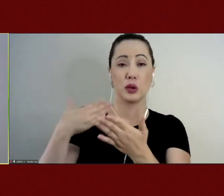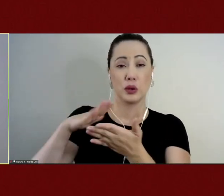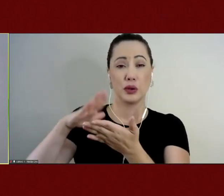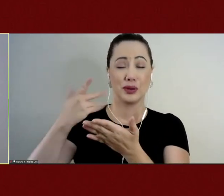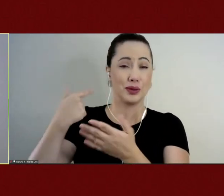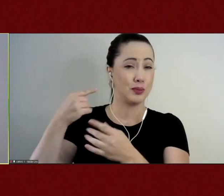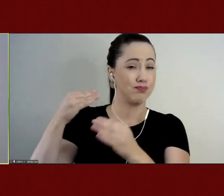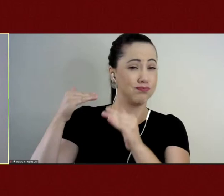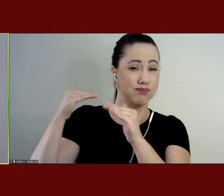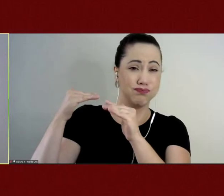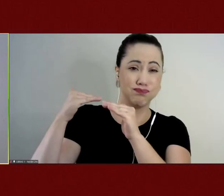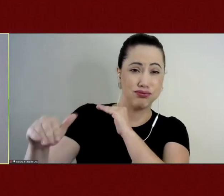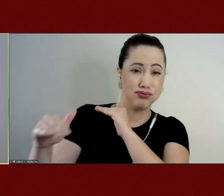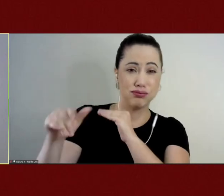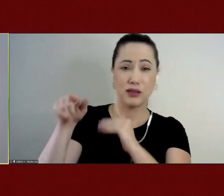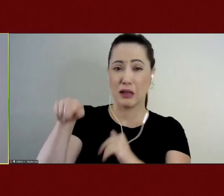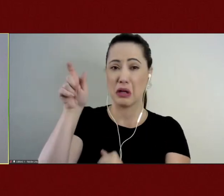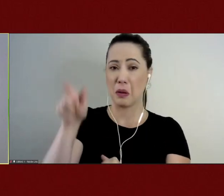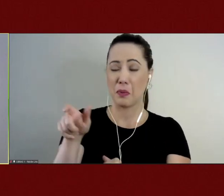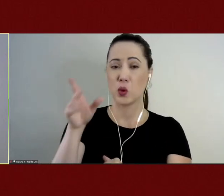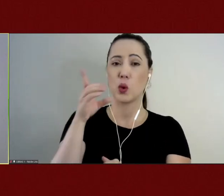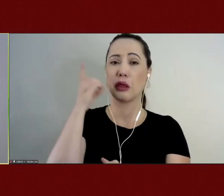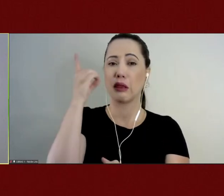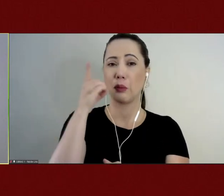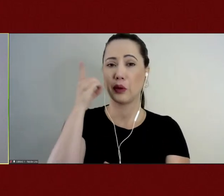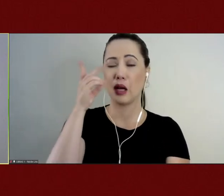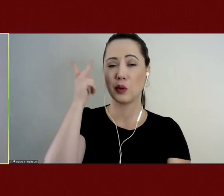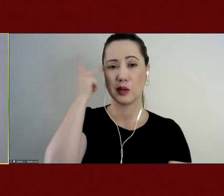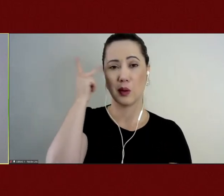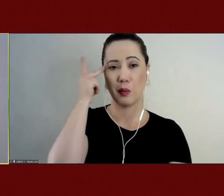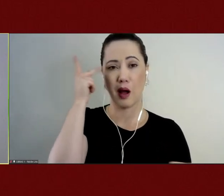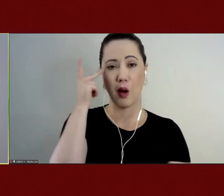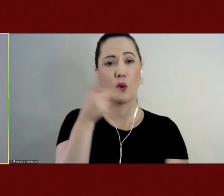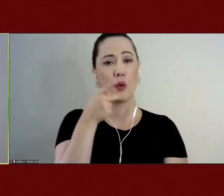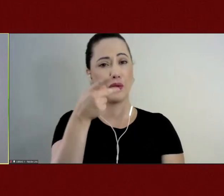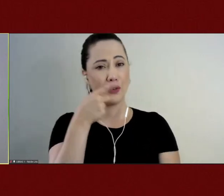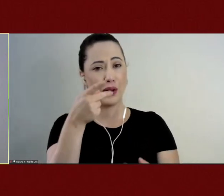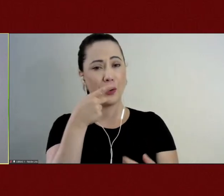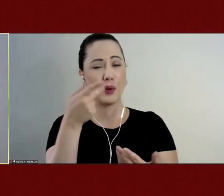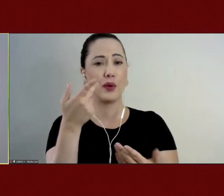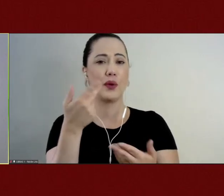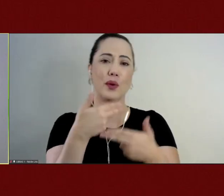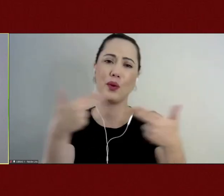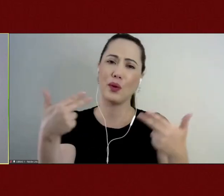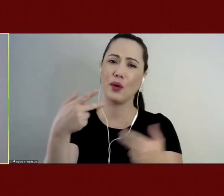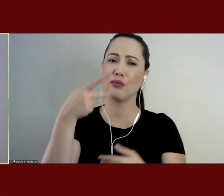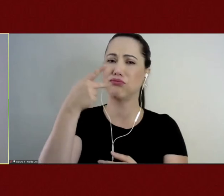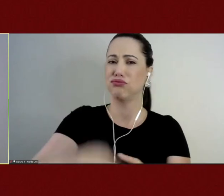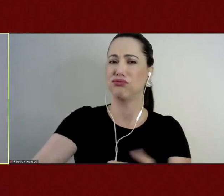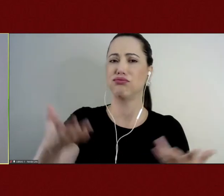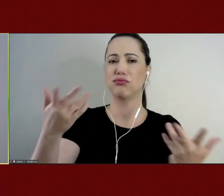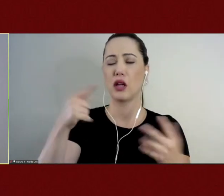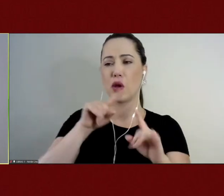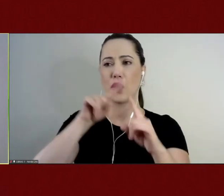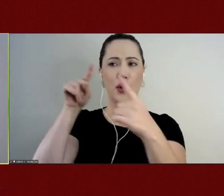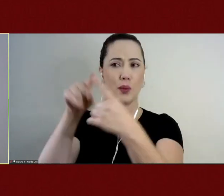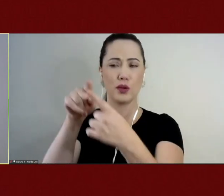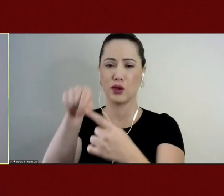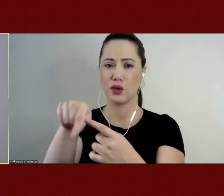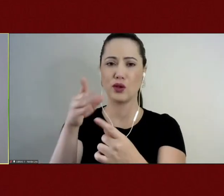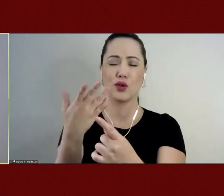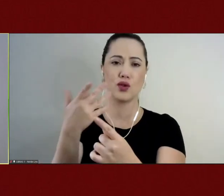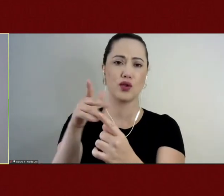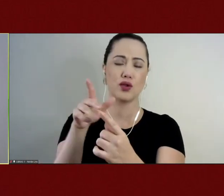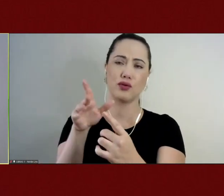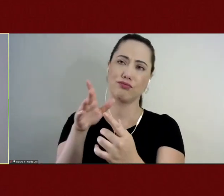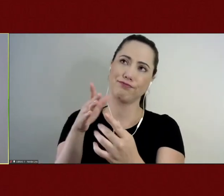Falei, que falou besteira, com relação ao seu comentário relativo às mulheres ucranianas. Também não